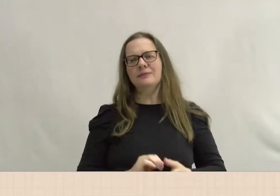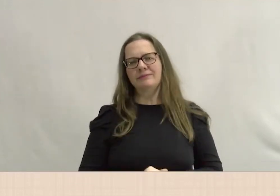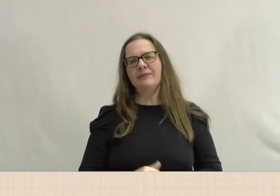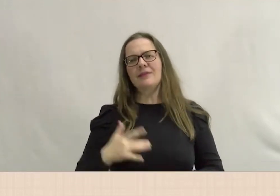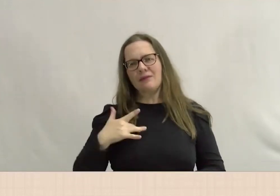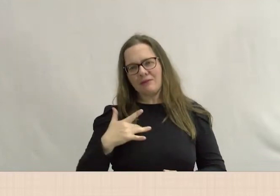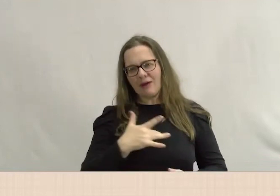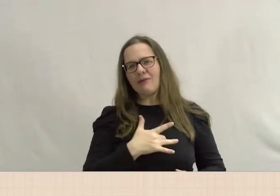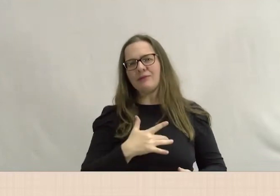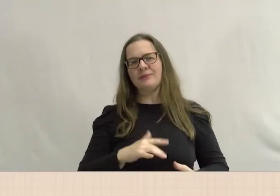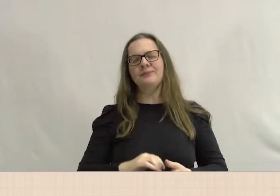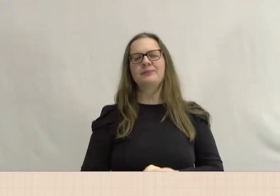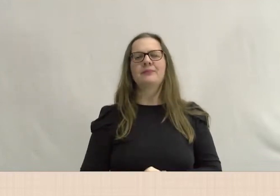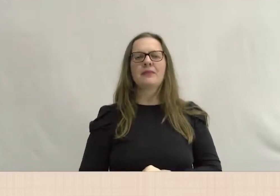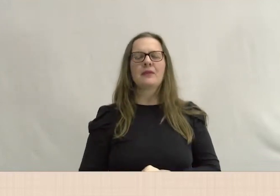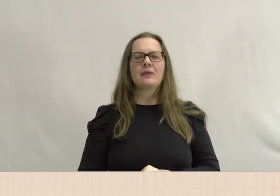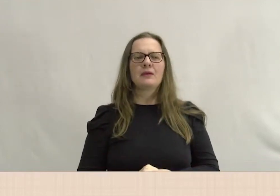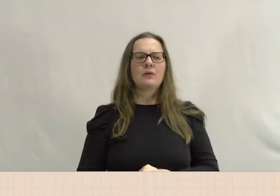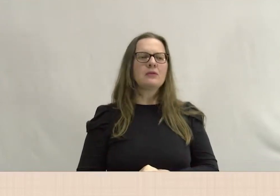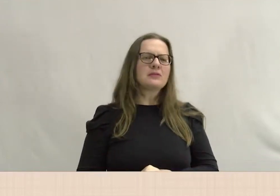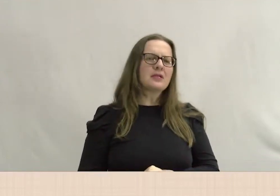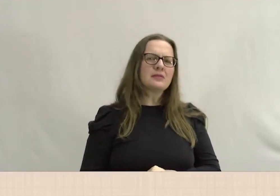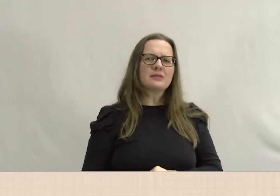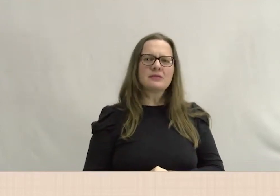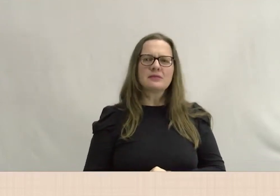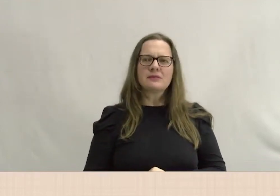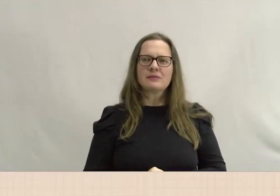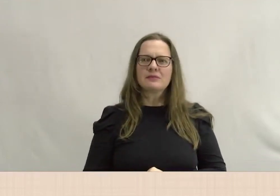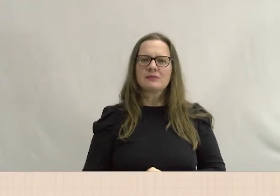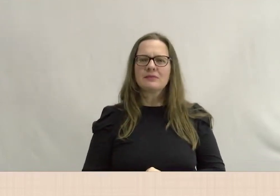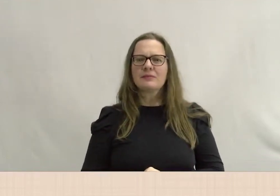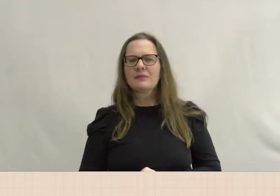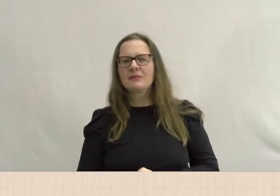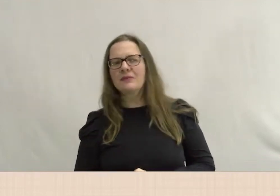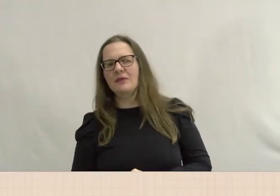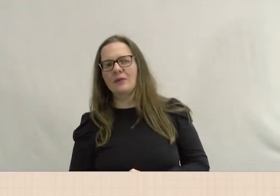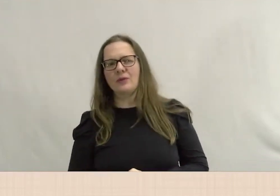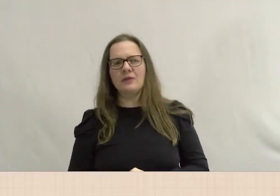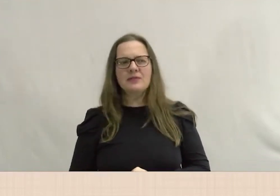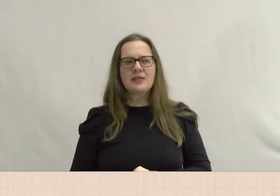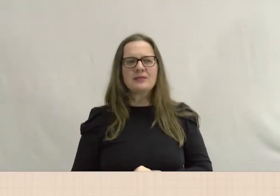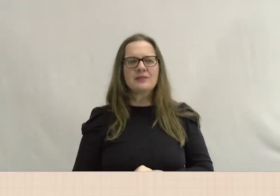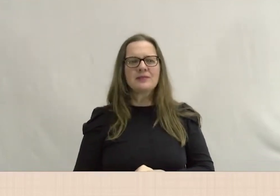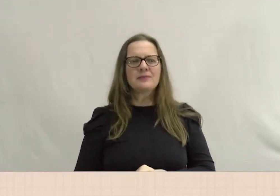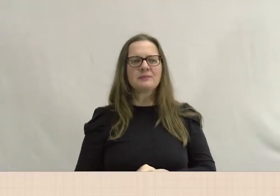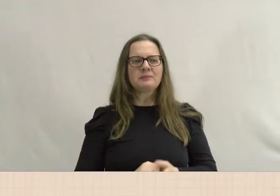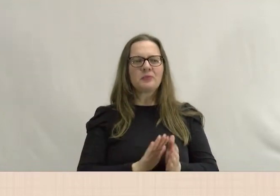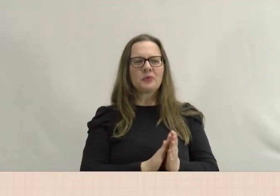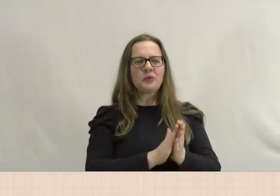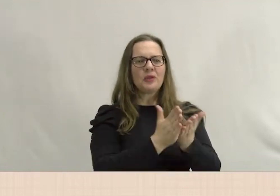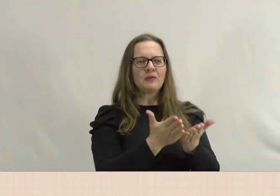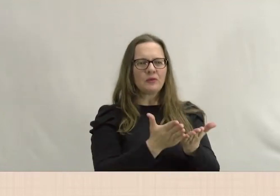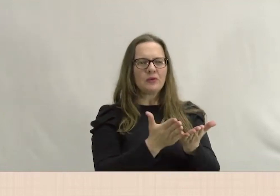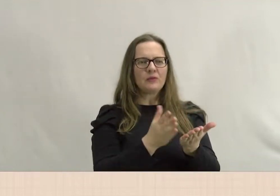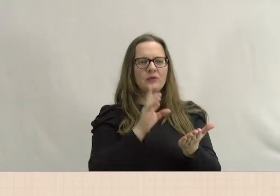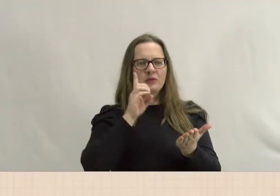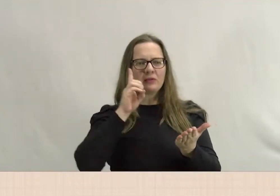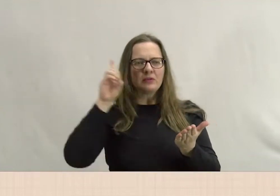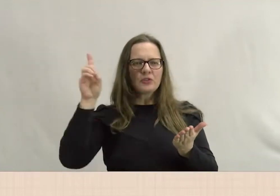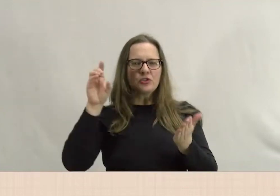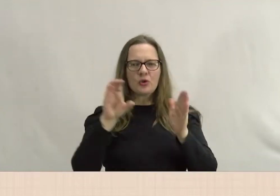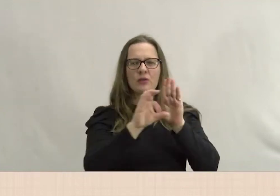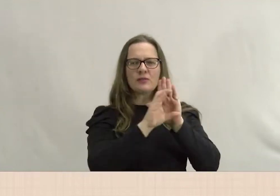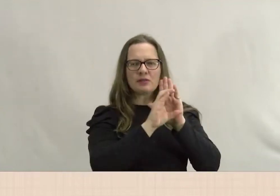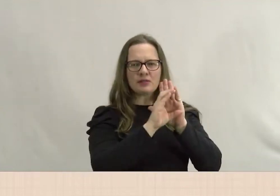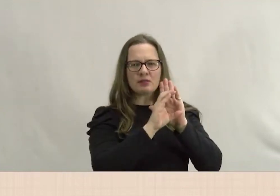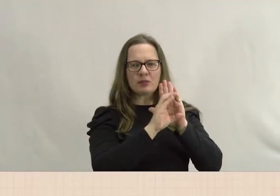E no livro de Colossenses tem um ensinamento gnóstico que diz, porque depois da queda do homem,